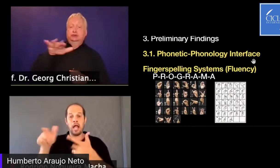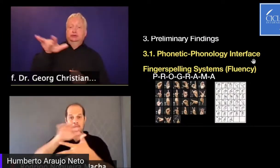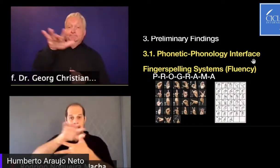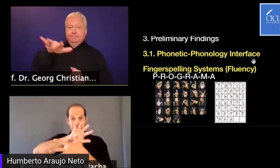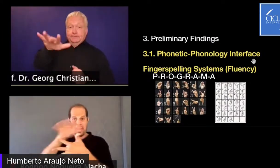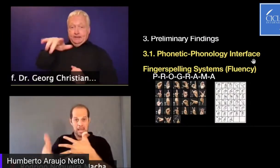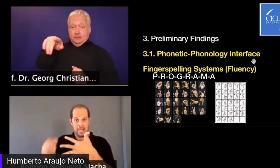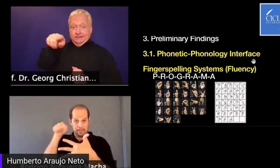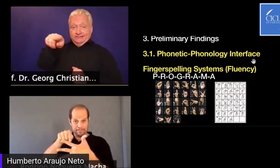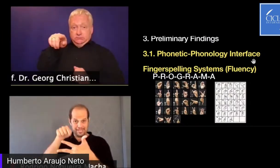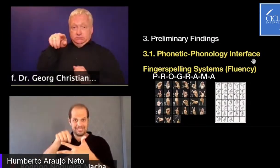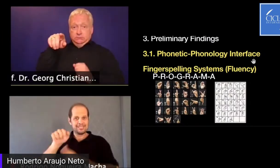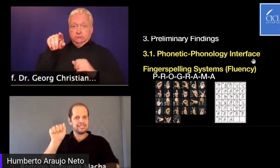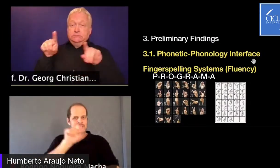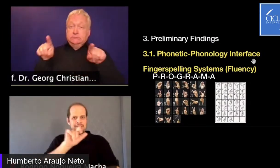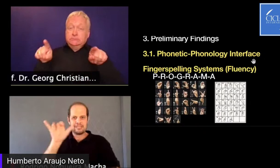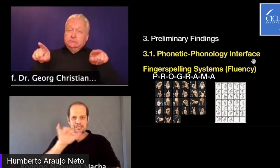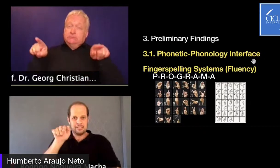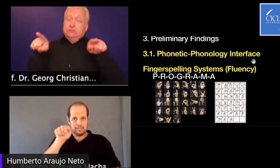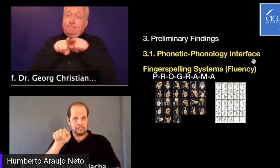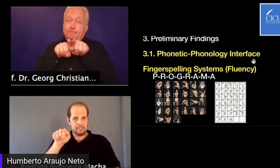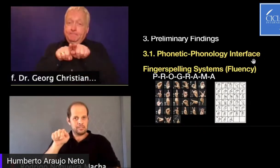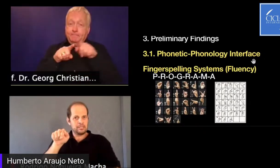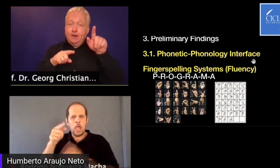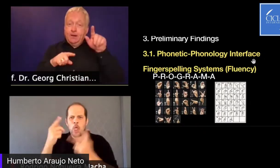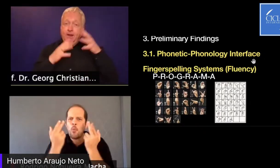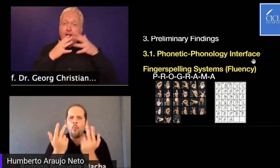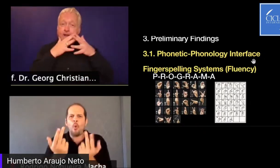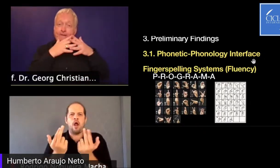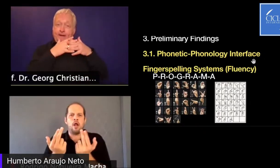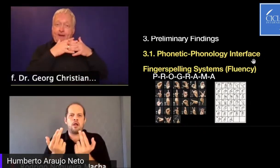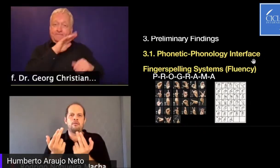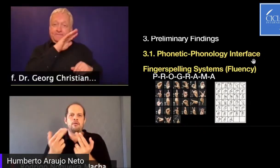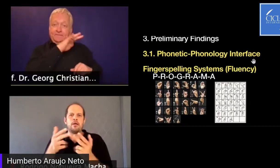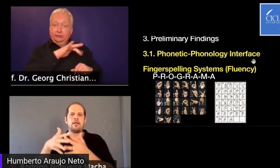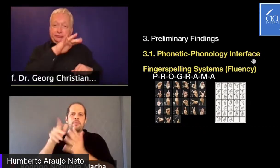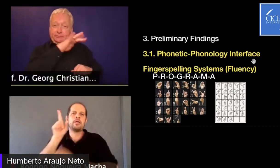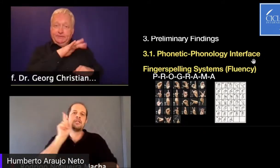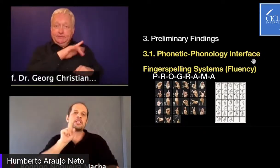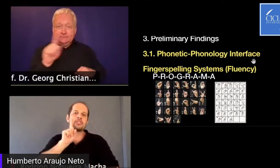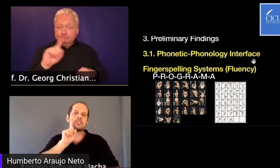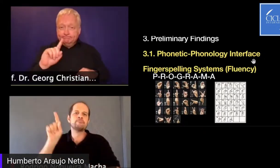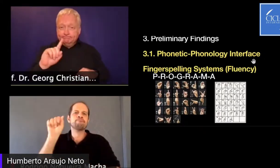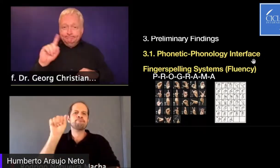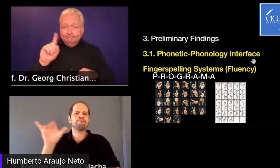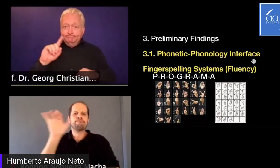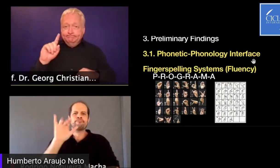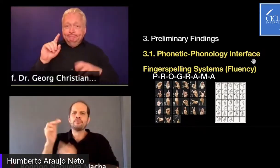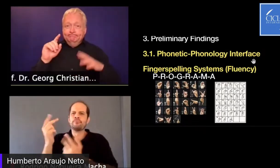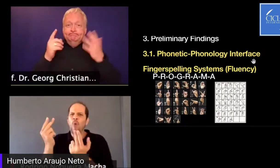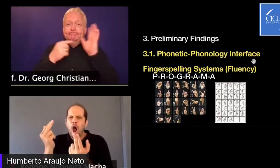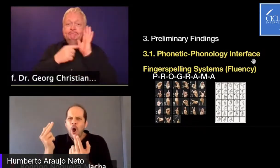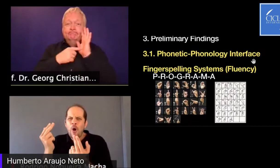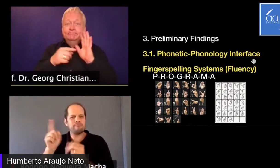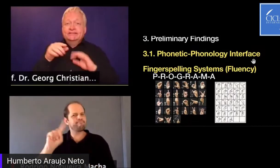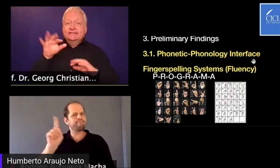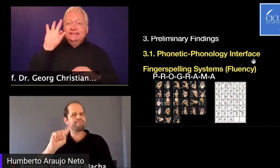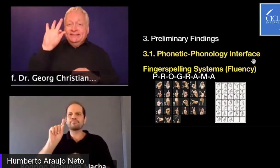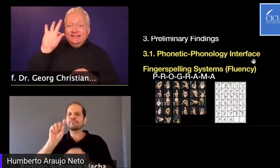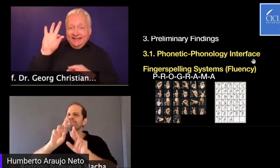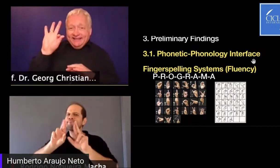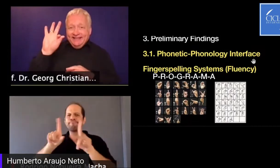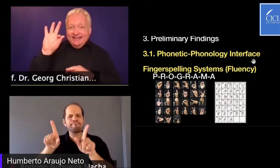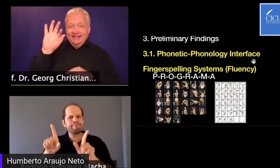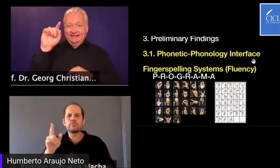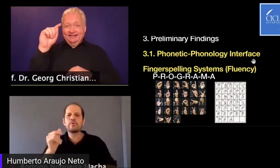soletração. Em Libras, a soletração é bastante comum e espontânea, né? Assim como, mas na língua